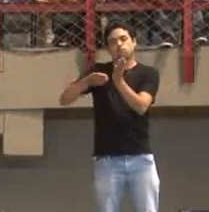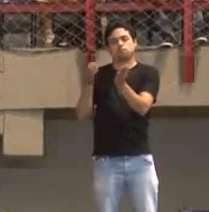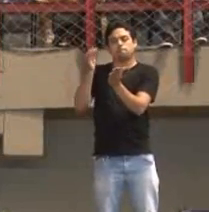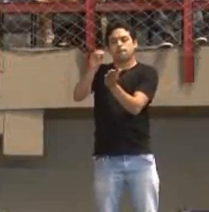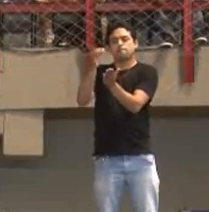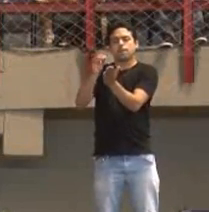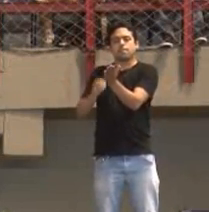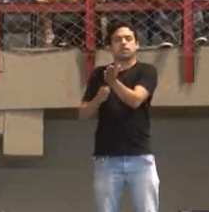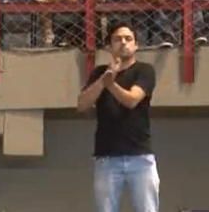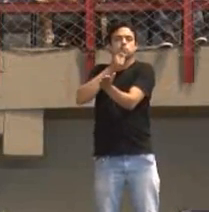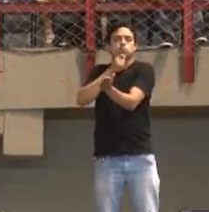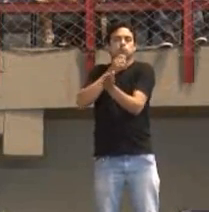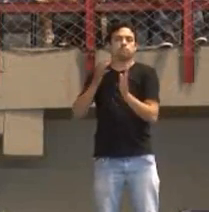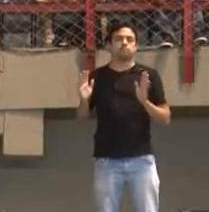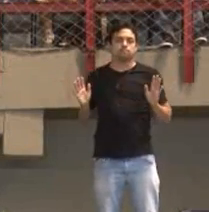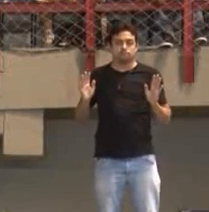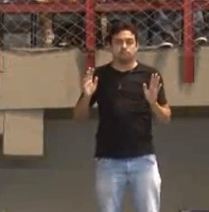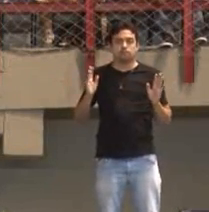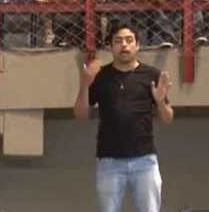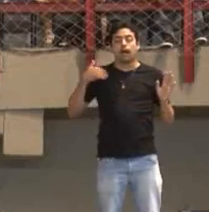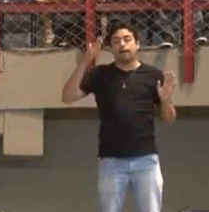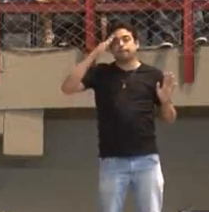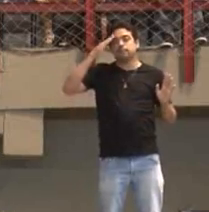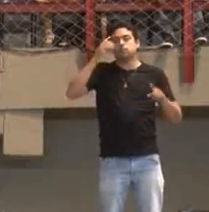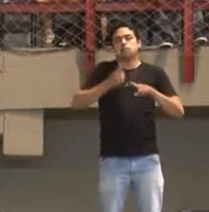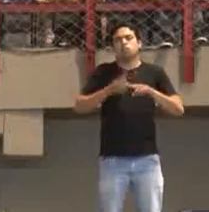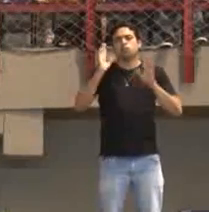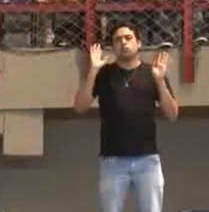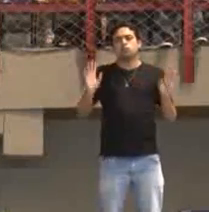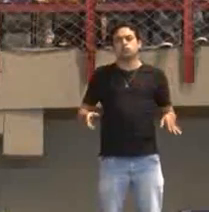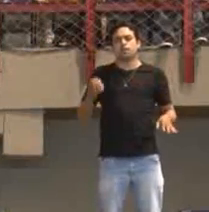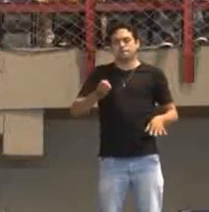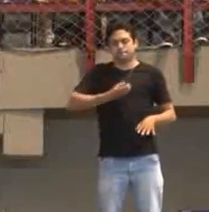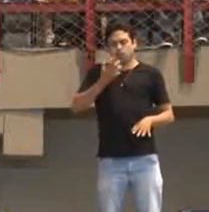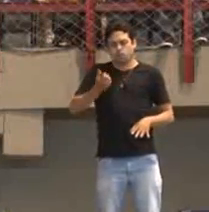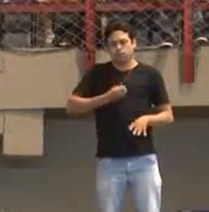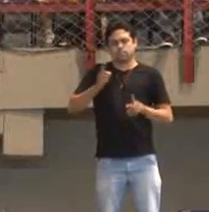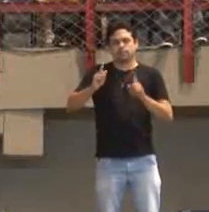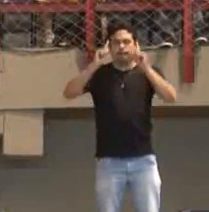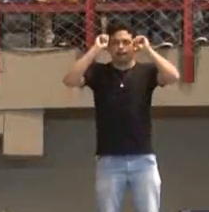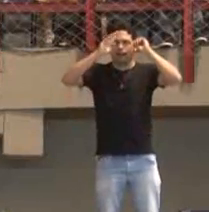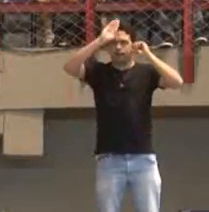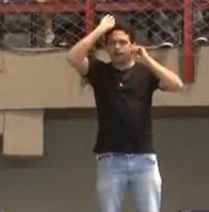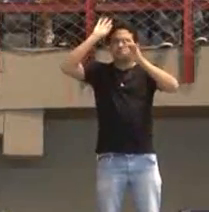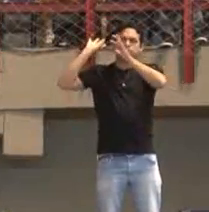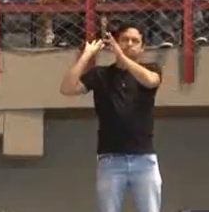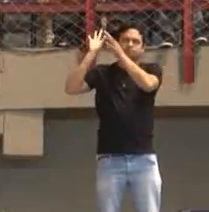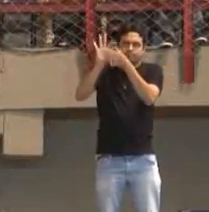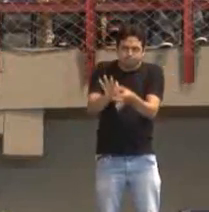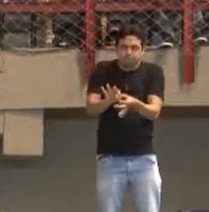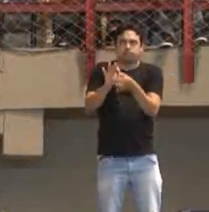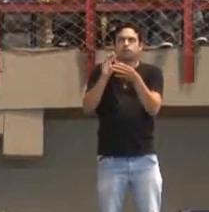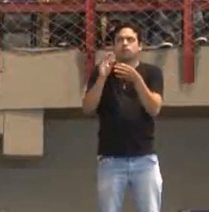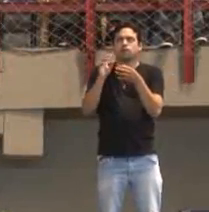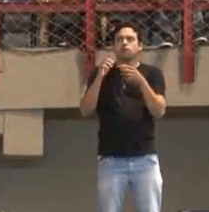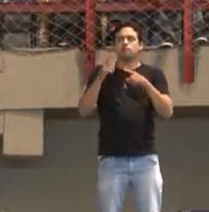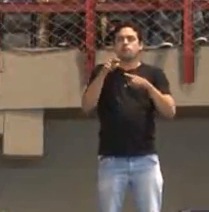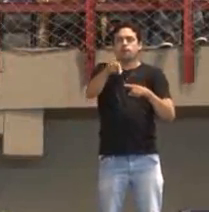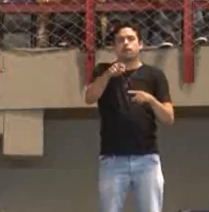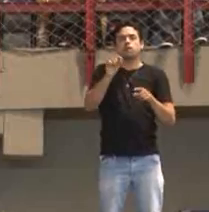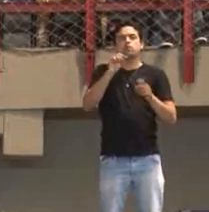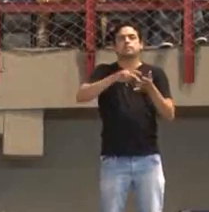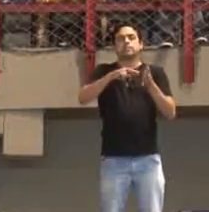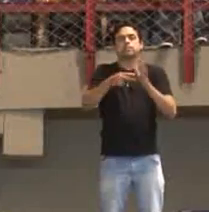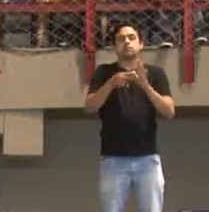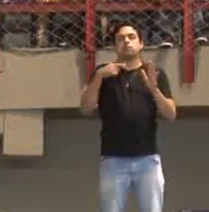da realidade. Aí você entende, se a poesia clássica é aquela que fala de Grécia e Roma, então ele